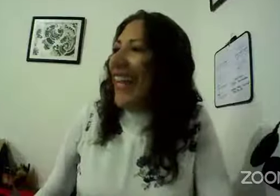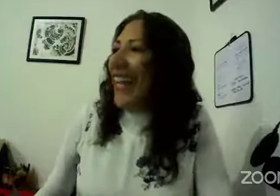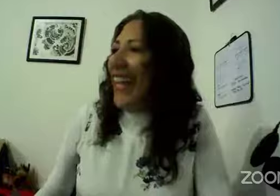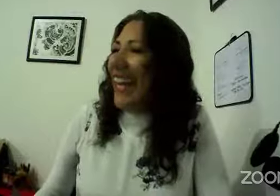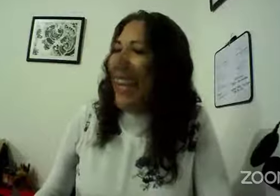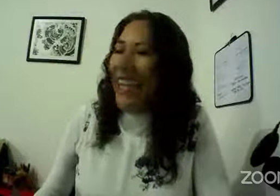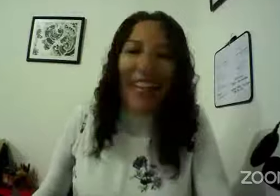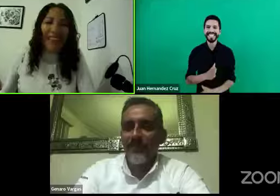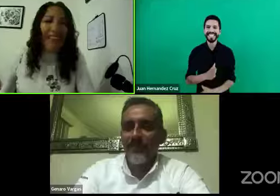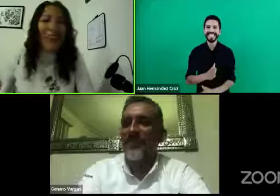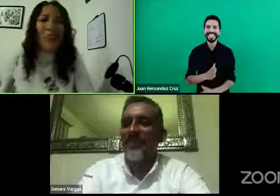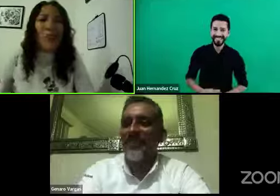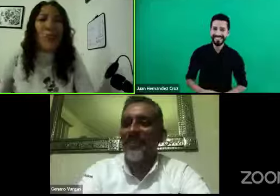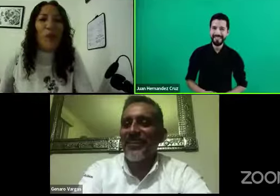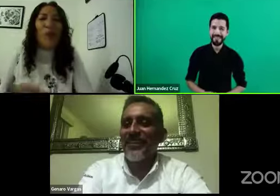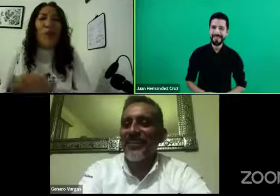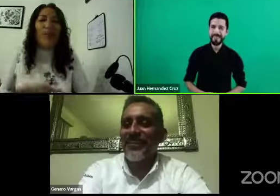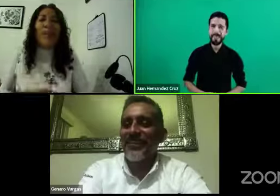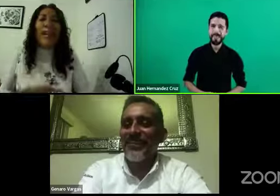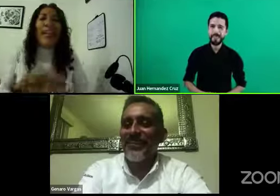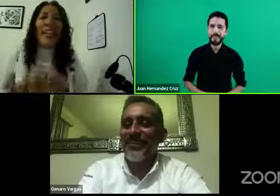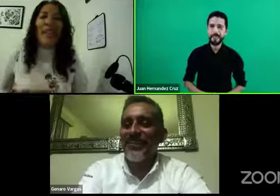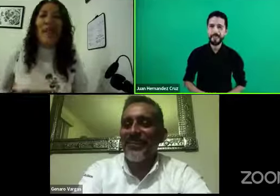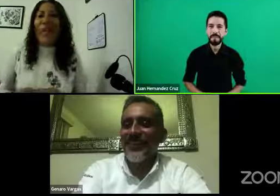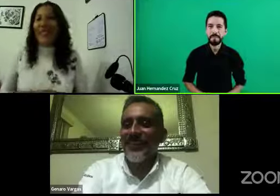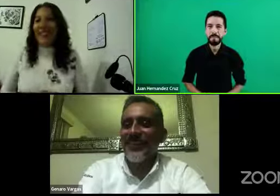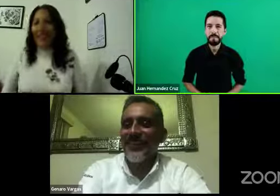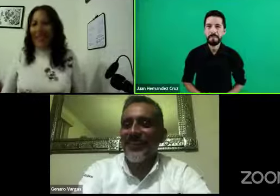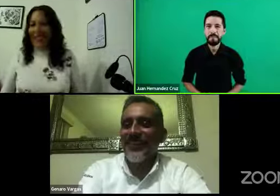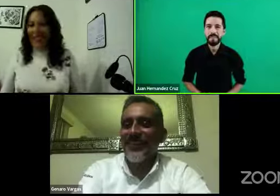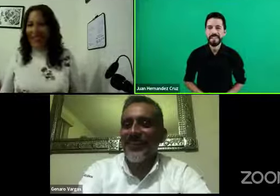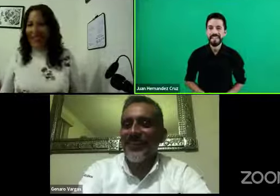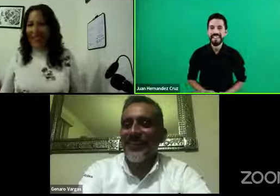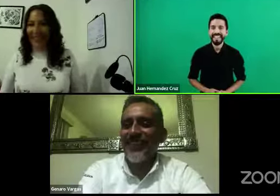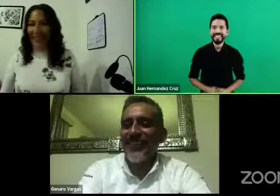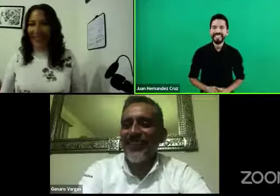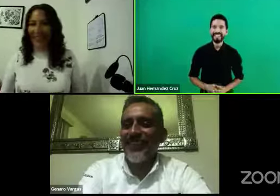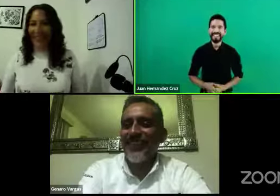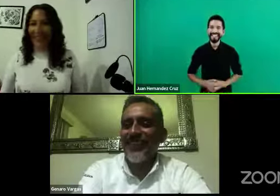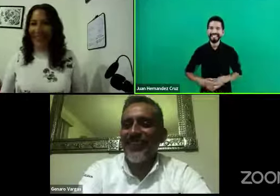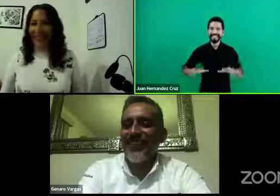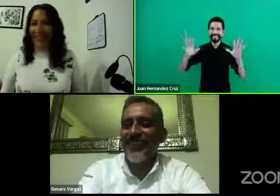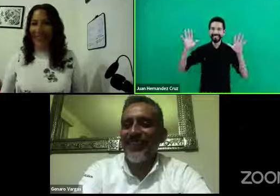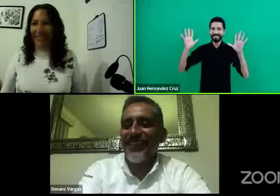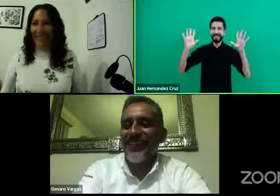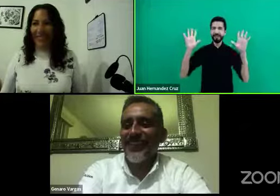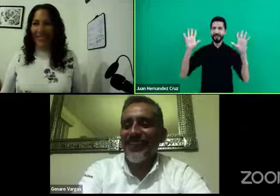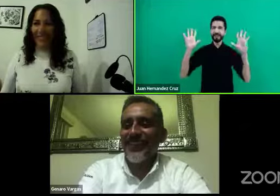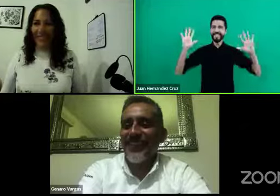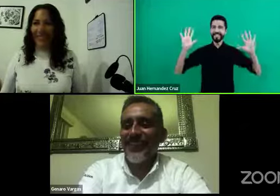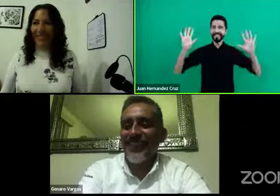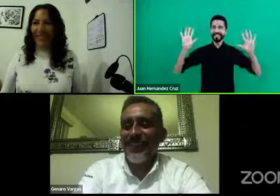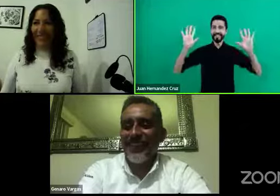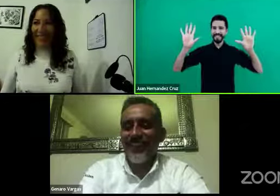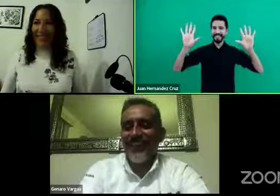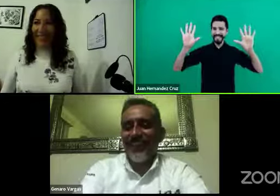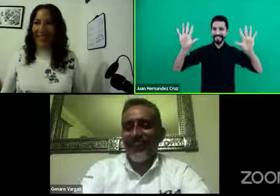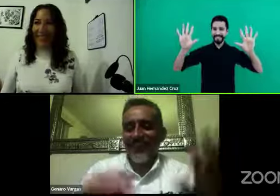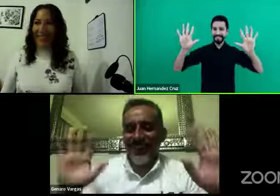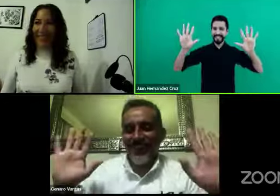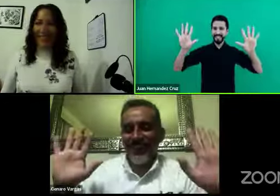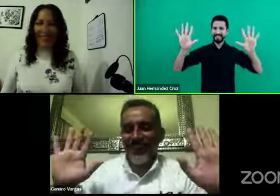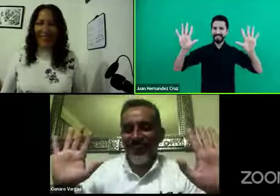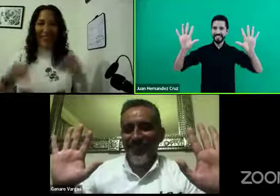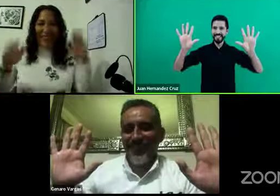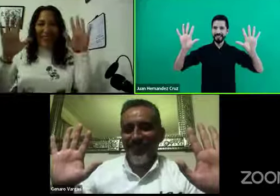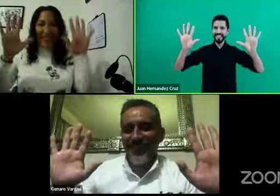bloquearon. dinos cómo se aplaude el lenguaje de señas. Ok, para aplaudir,